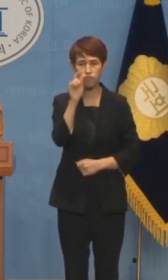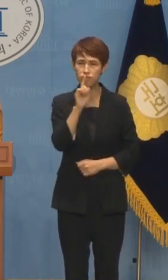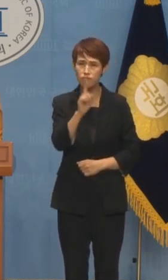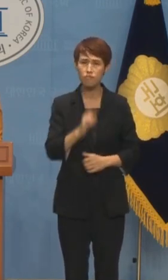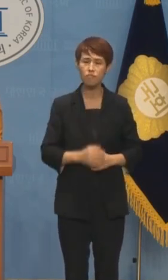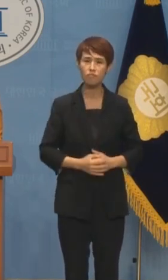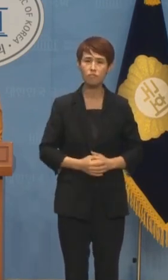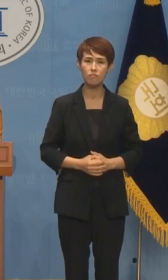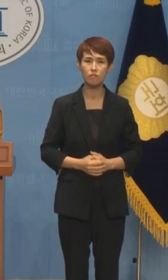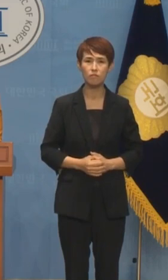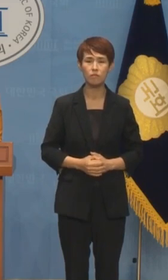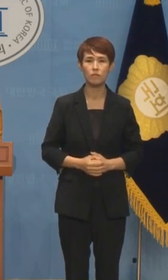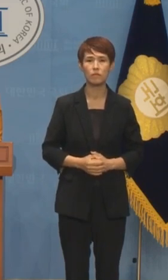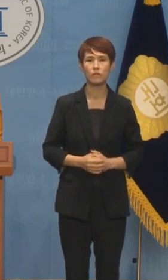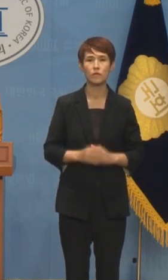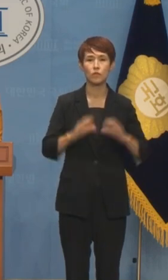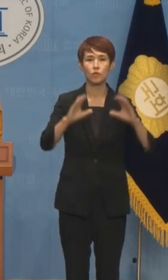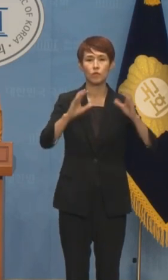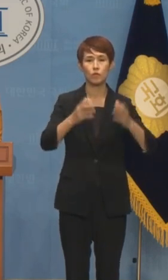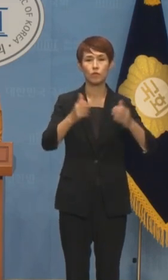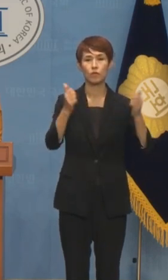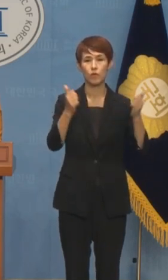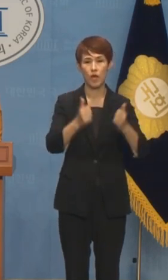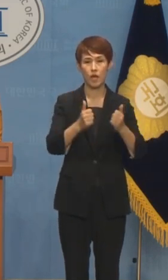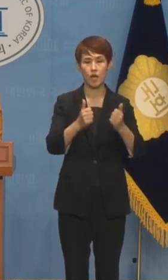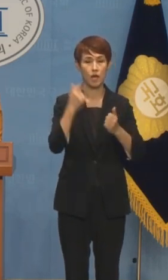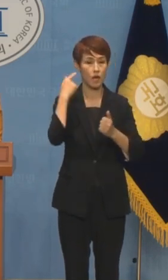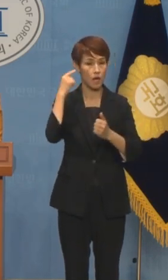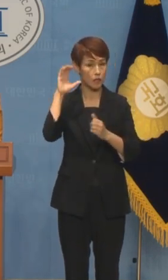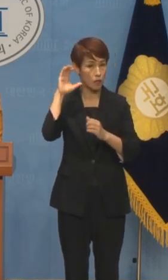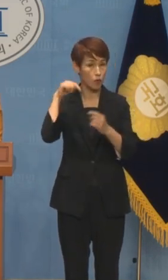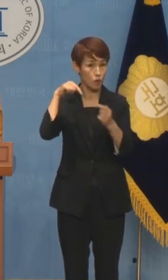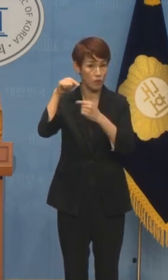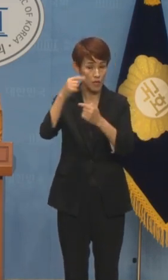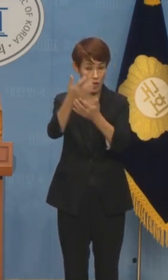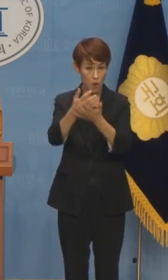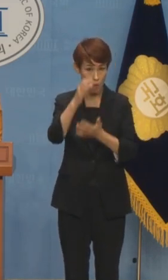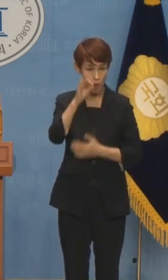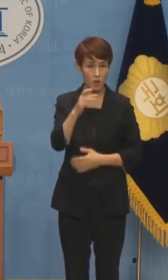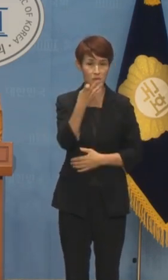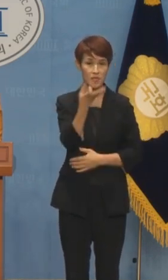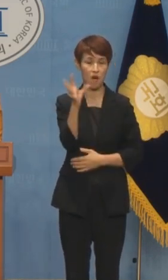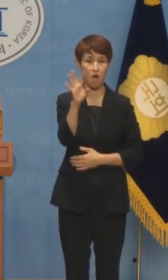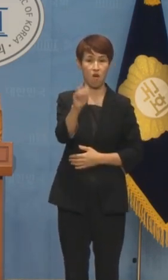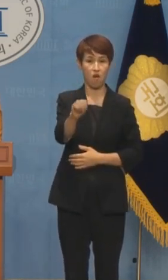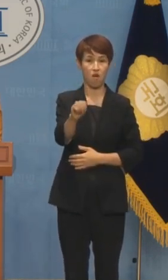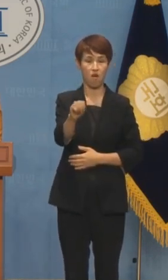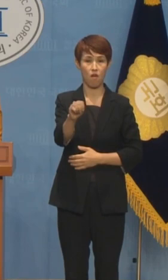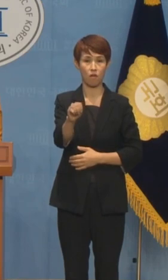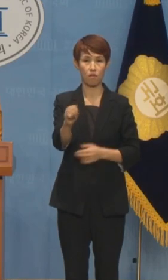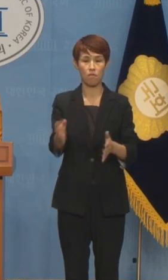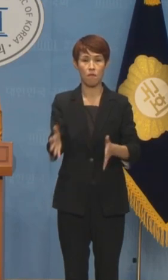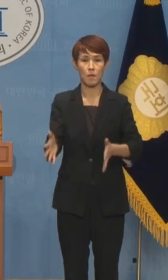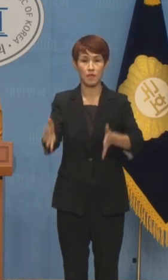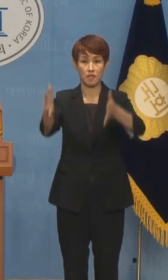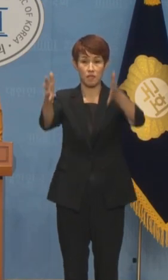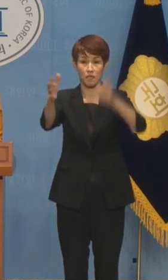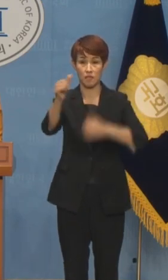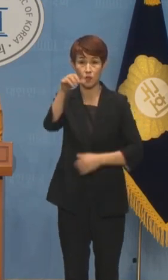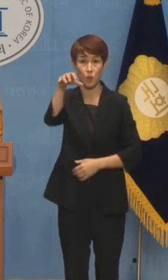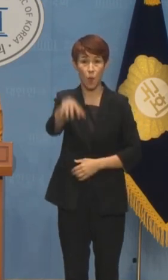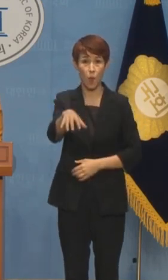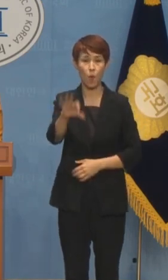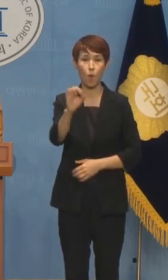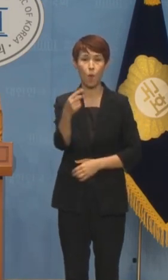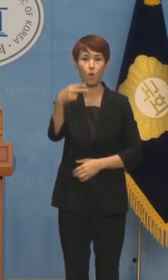있습니다. 국회 인사청문회 자료에 따르면 시세 14억짜리 대단지 아파트가 들어설 예정인